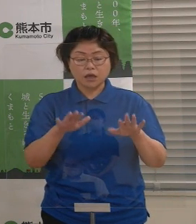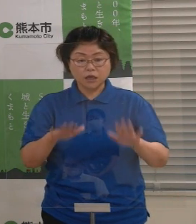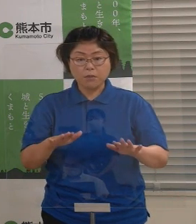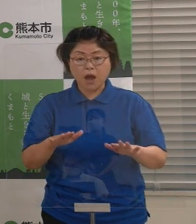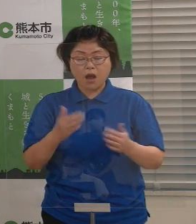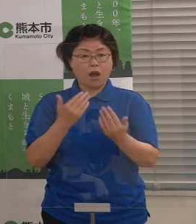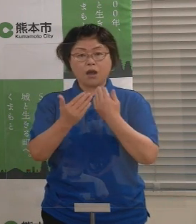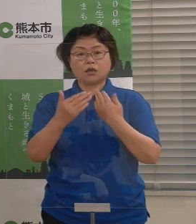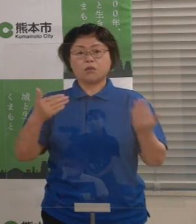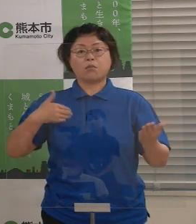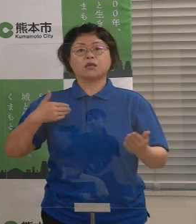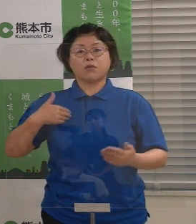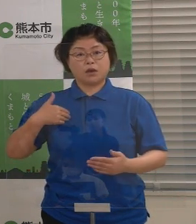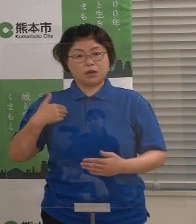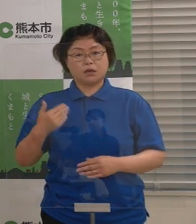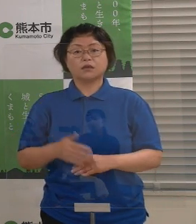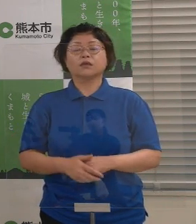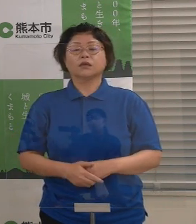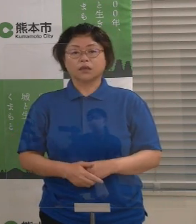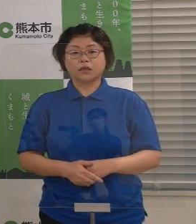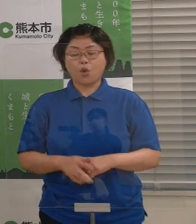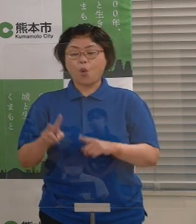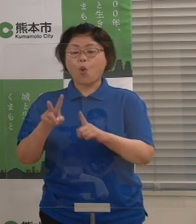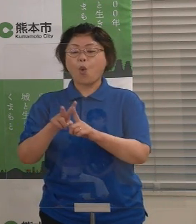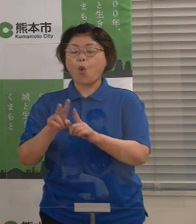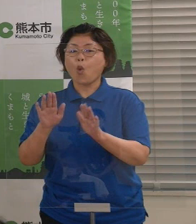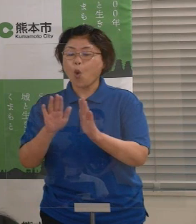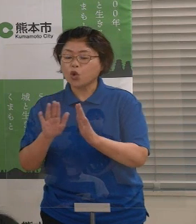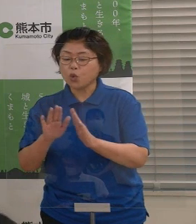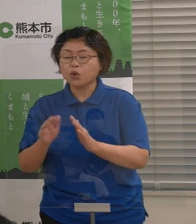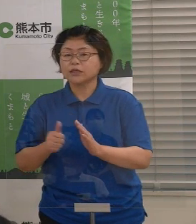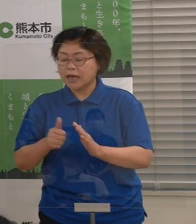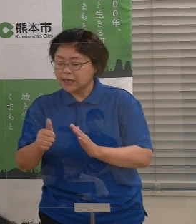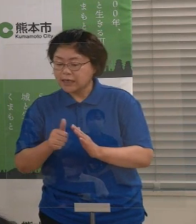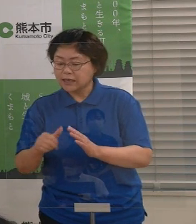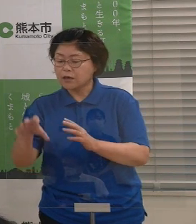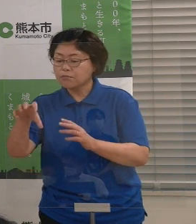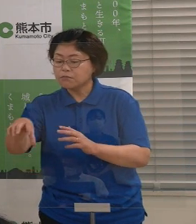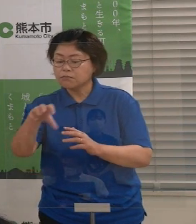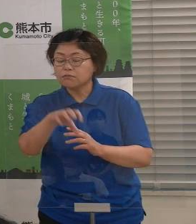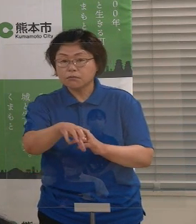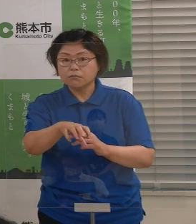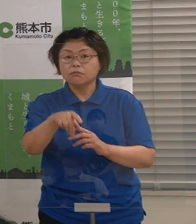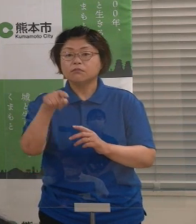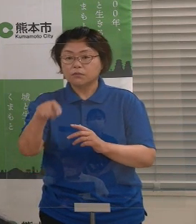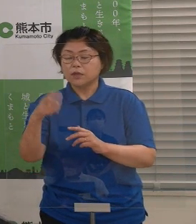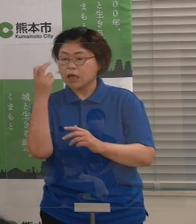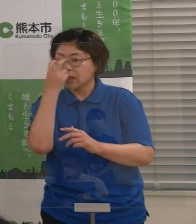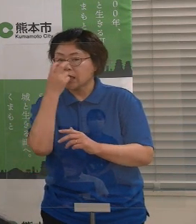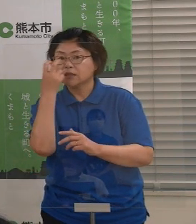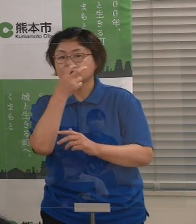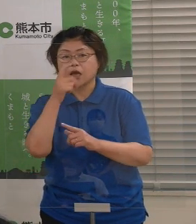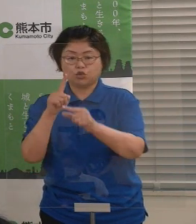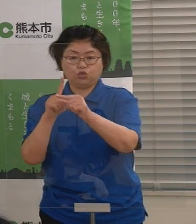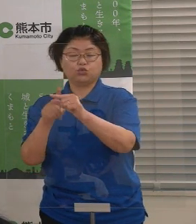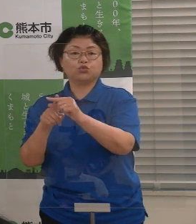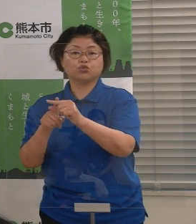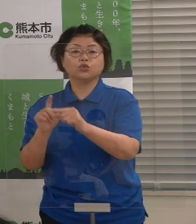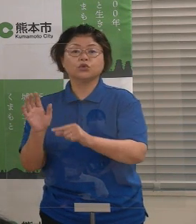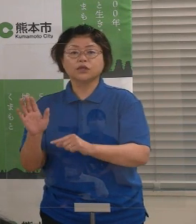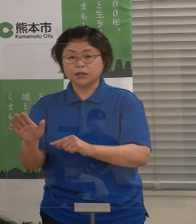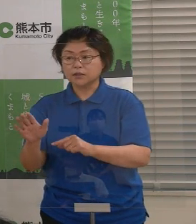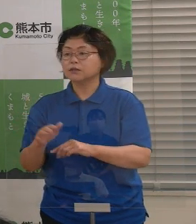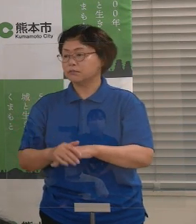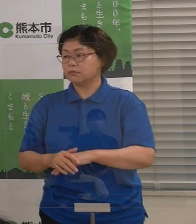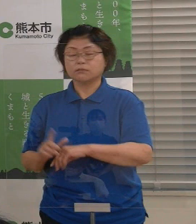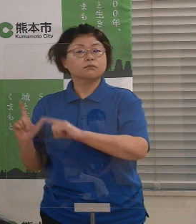あお子さんが、まあ、通われていたところに関しては、今、検査をしていますので、まあ、それ